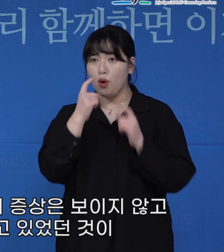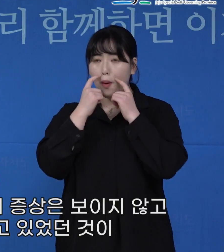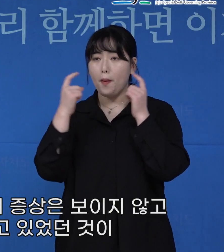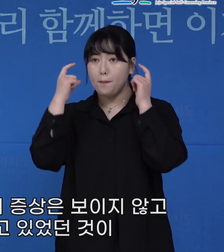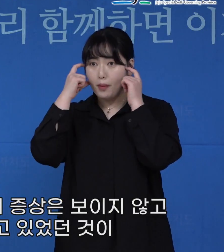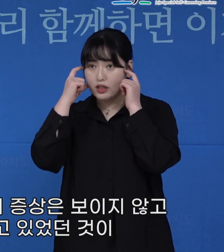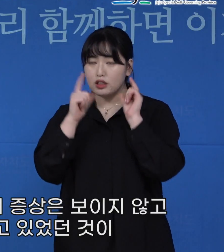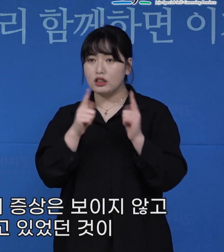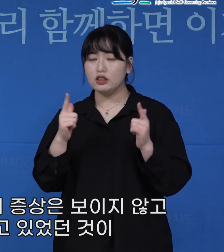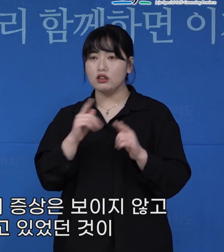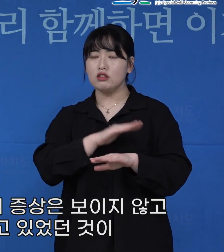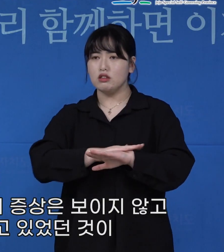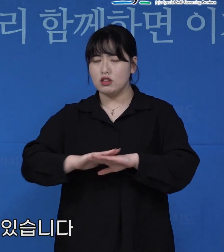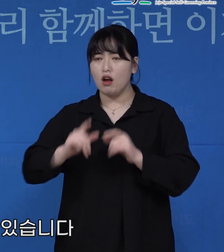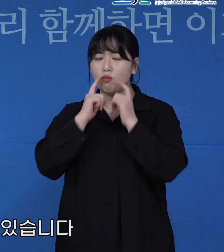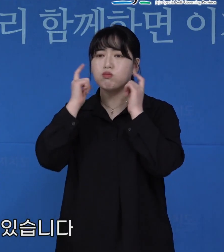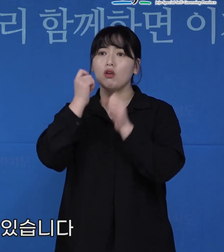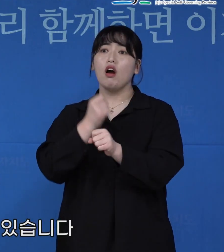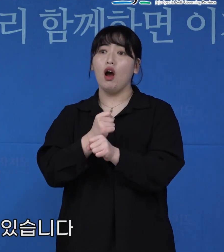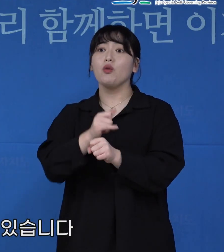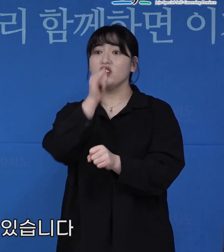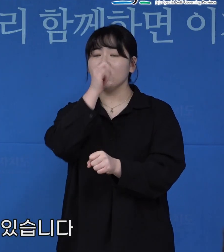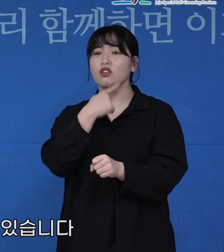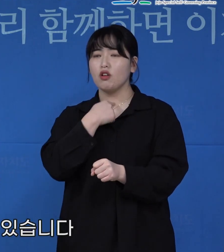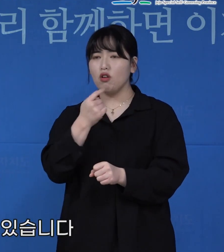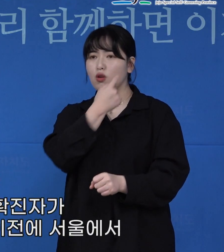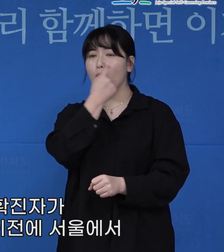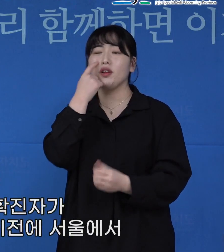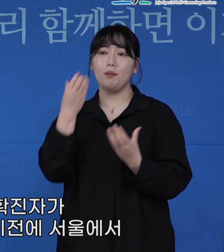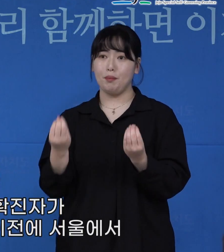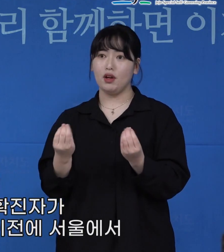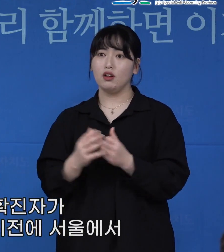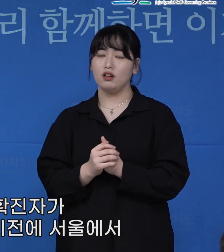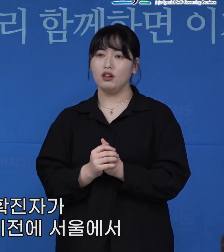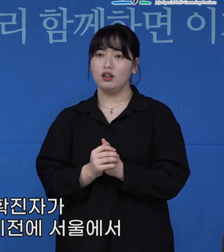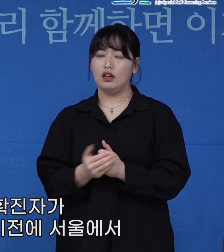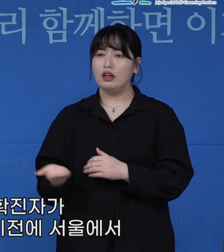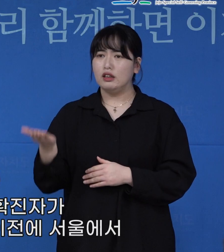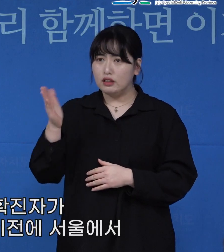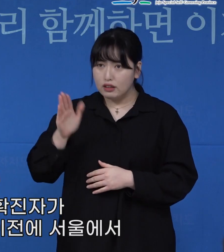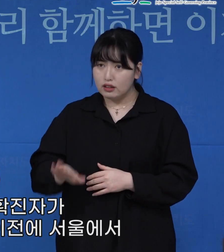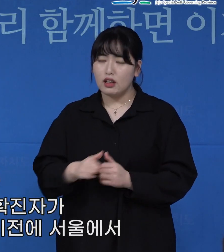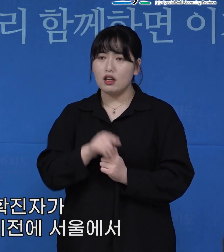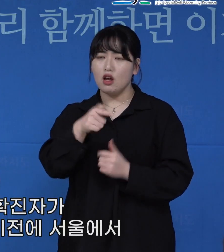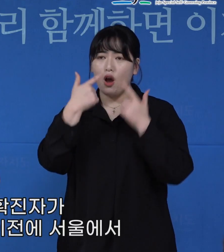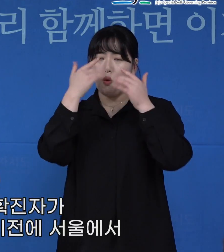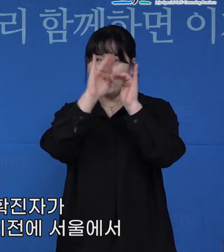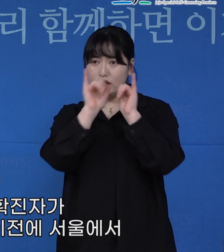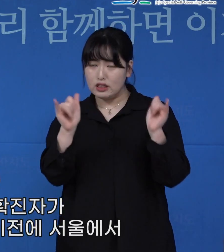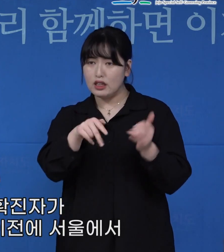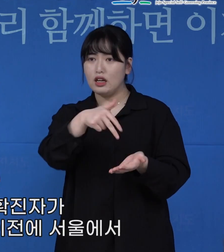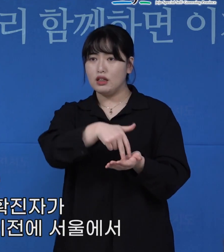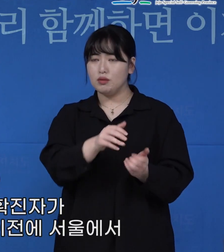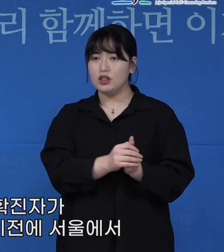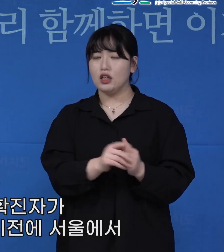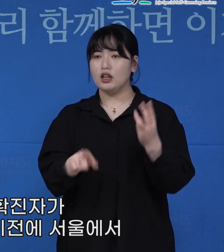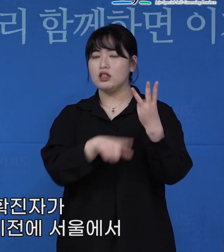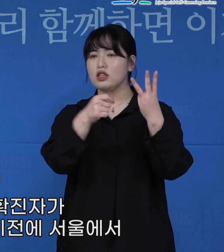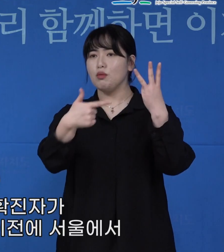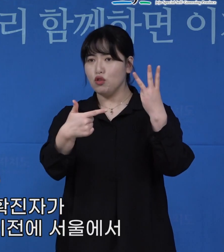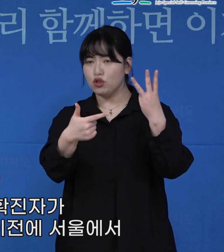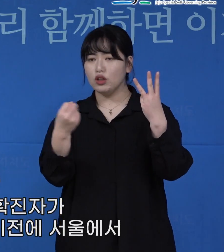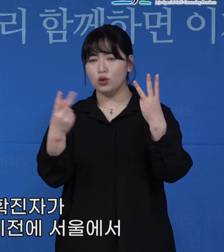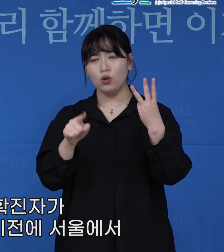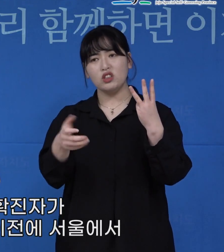마스크를 착용하고 있었던 것이 확인이 되고 있습니다. 하지만 이 확진자가 3월 6일 또는